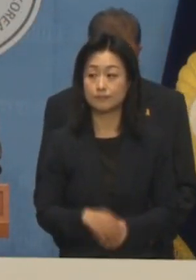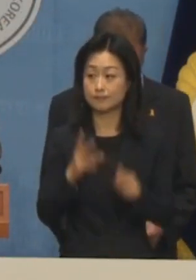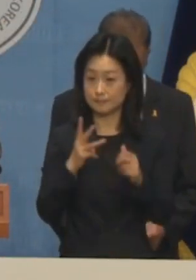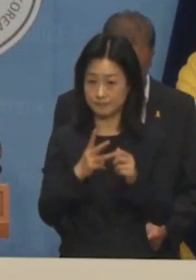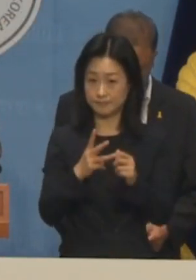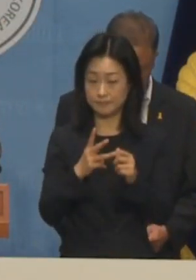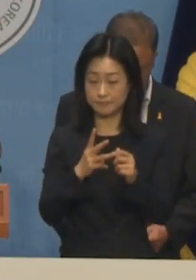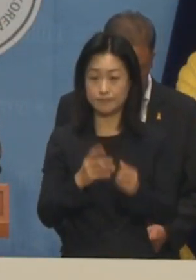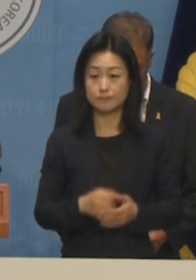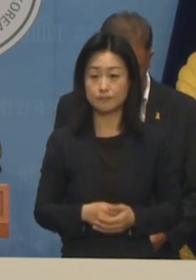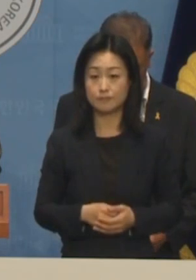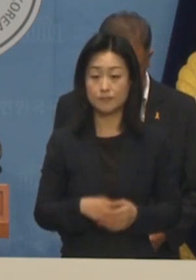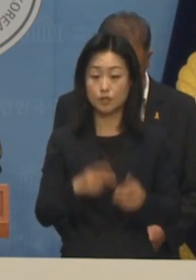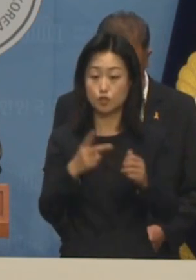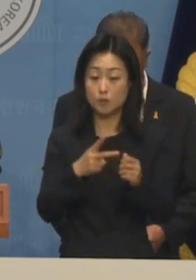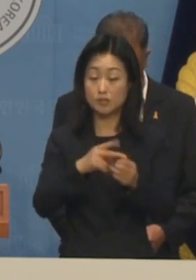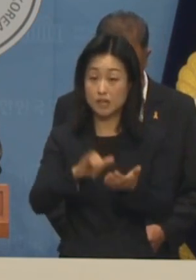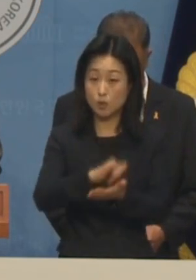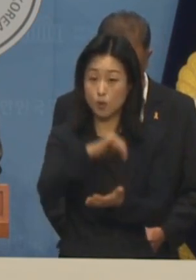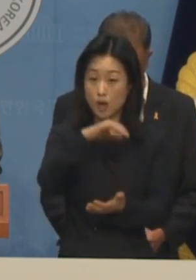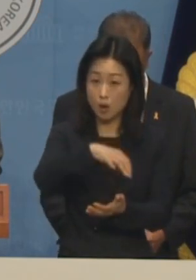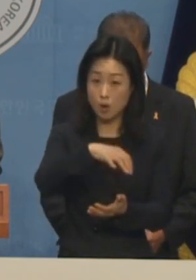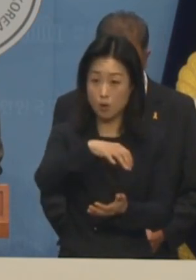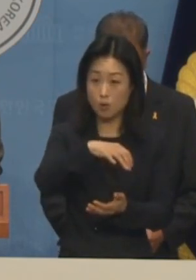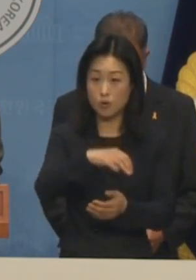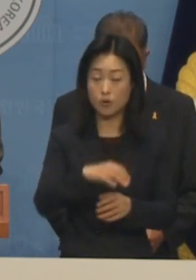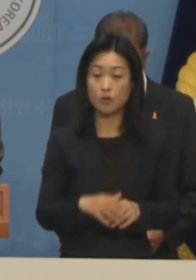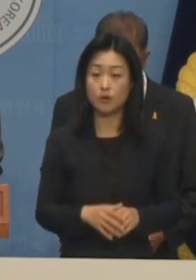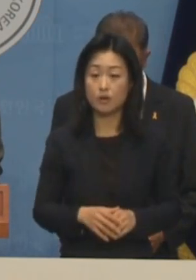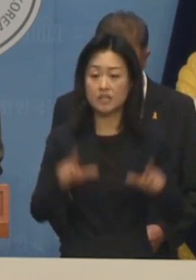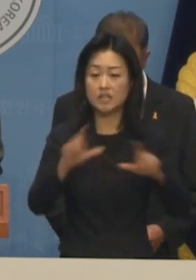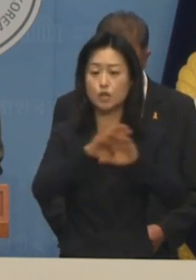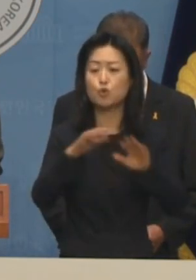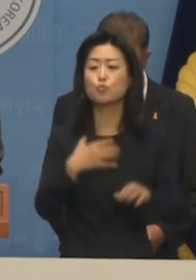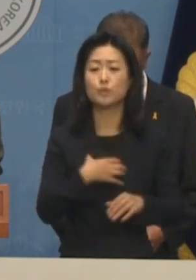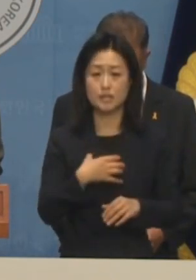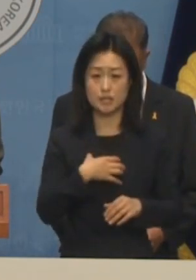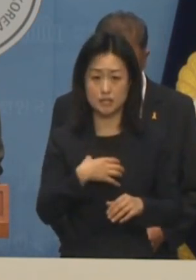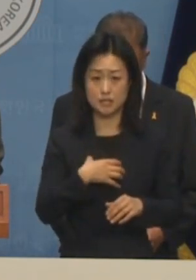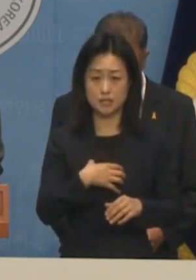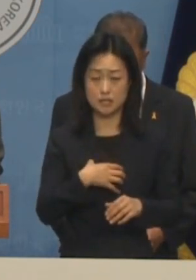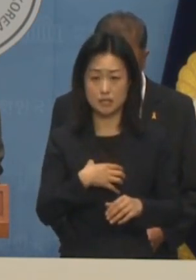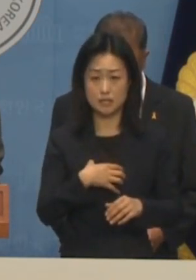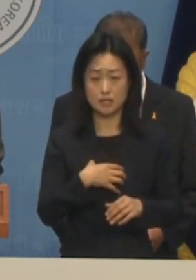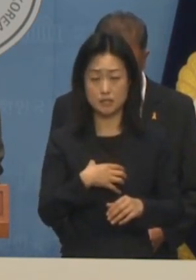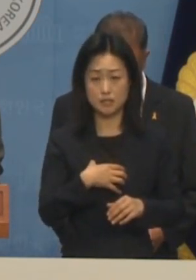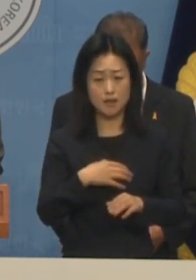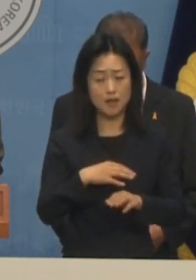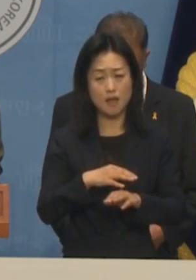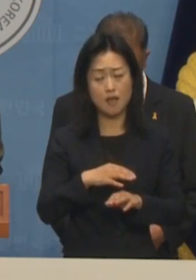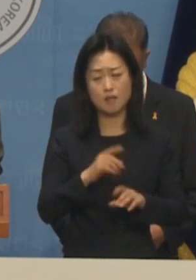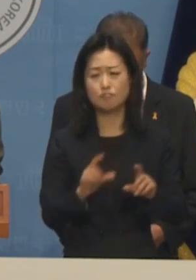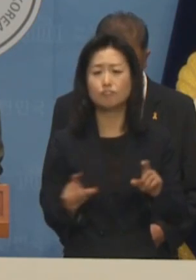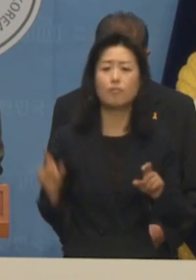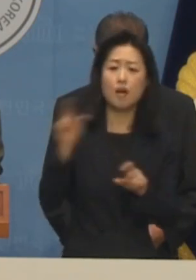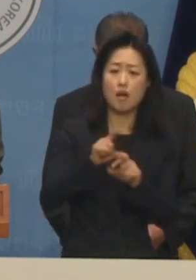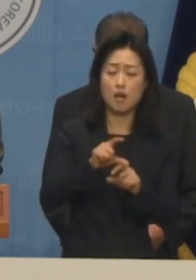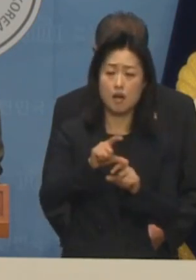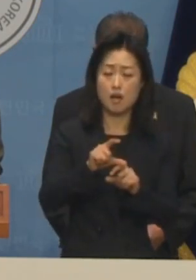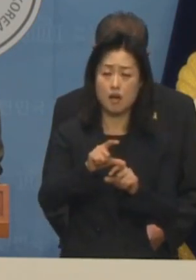셋째, 제2공항 건설은 발등에 불을 붙인 기후위기 대응에 역행한다. 제주도는 한반도